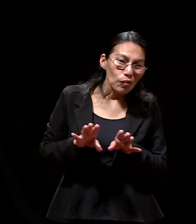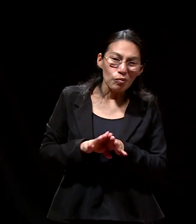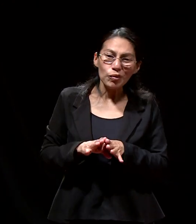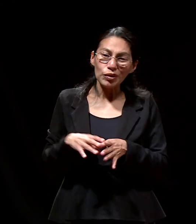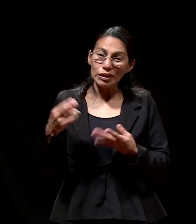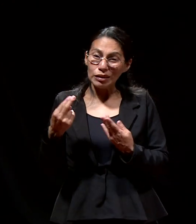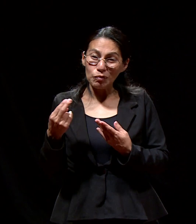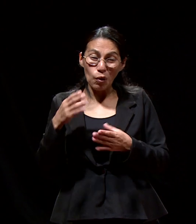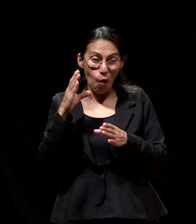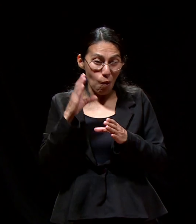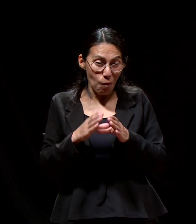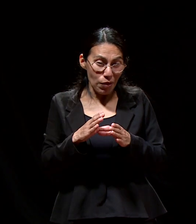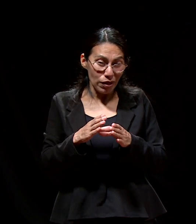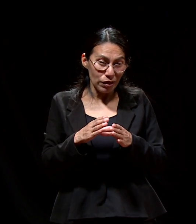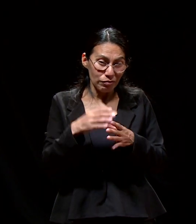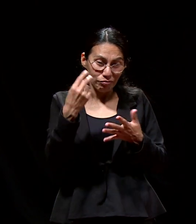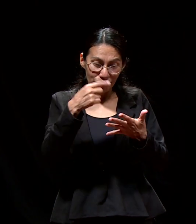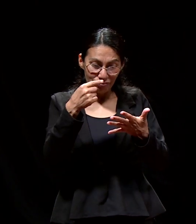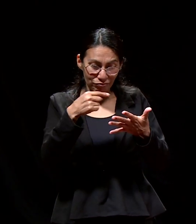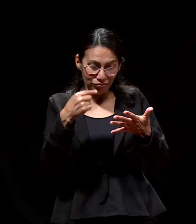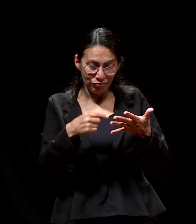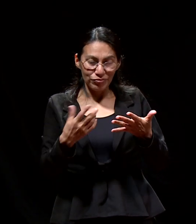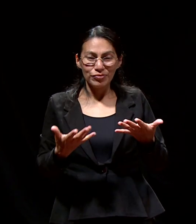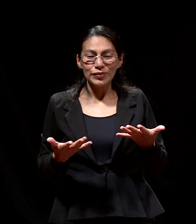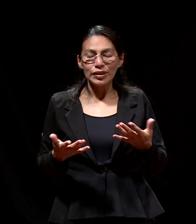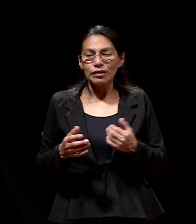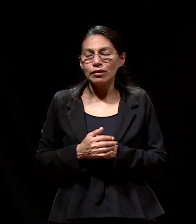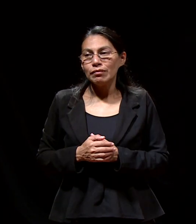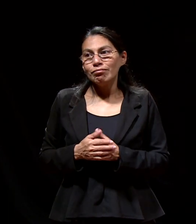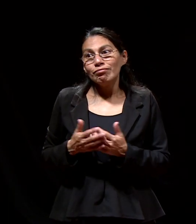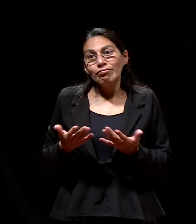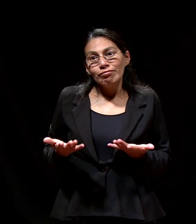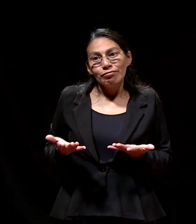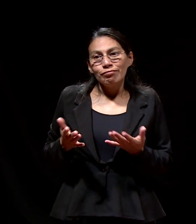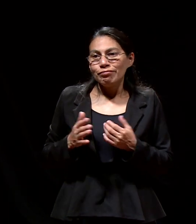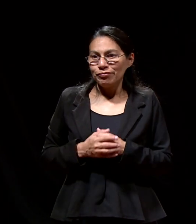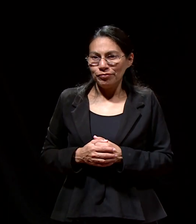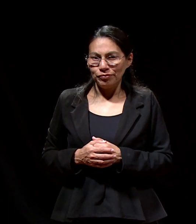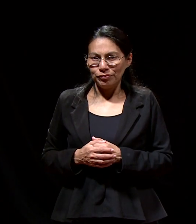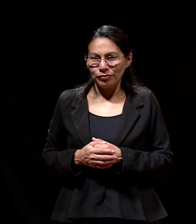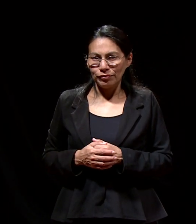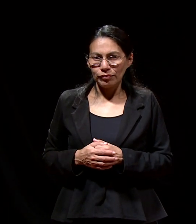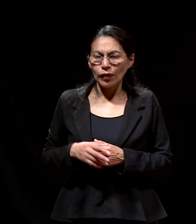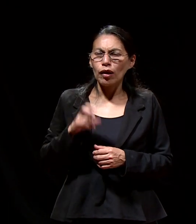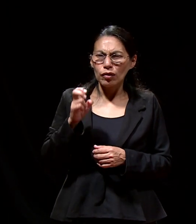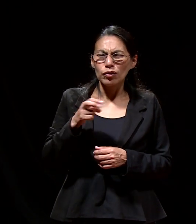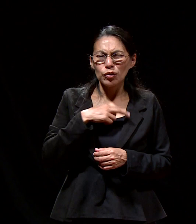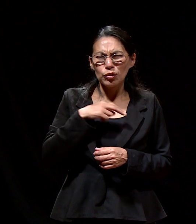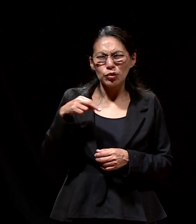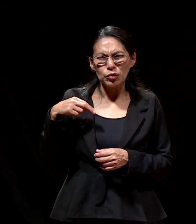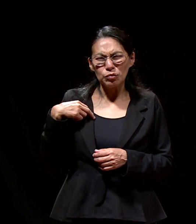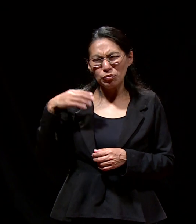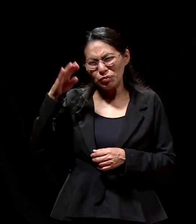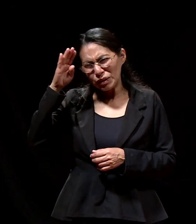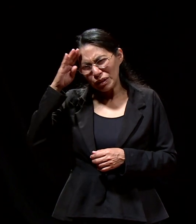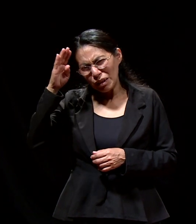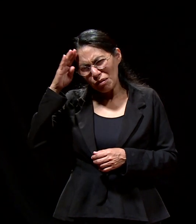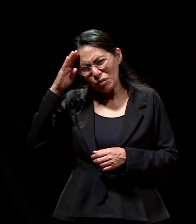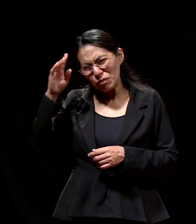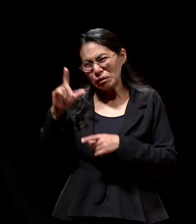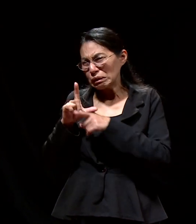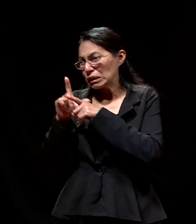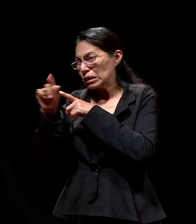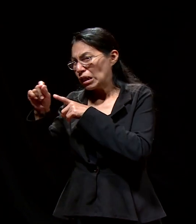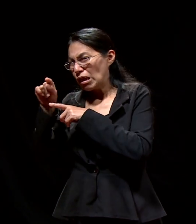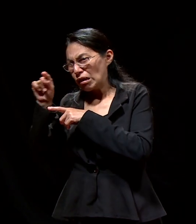también con esos requerimientos y entonces pues dijimos vamos a hablar con unas personas allá en